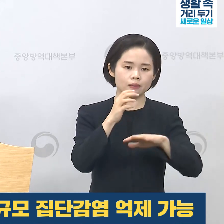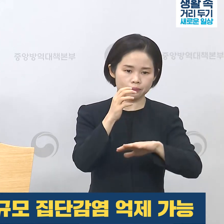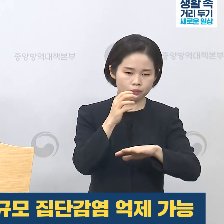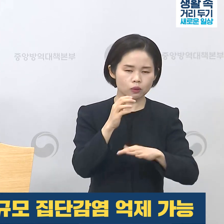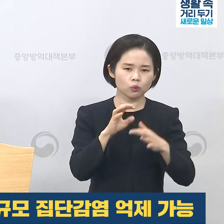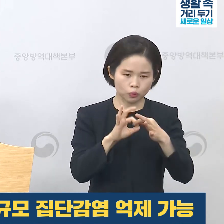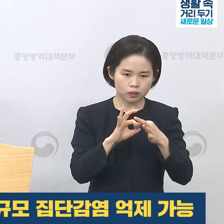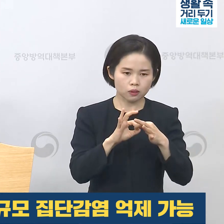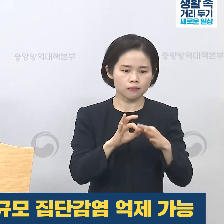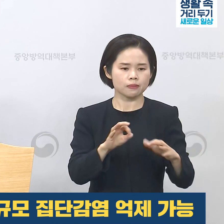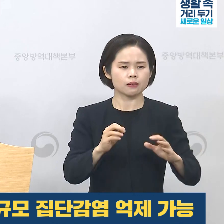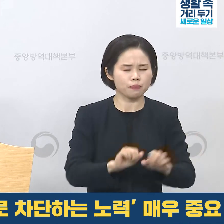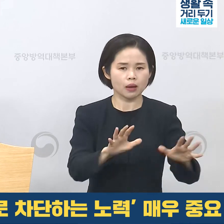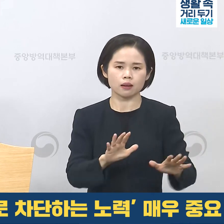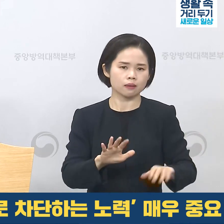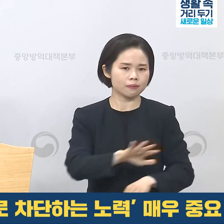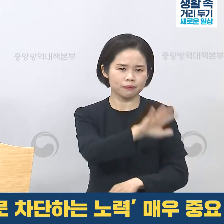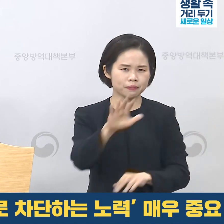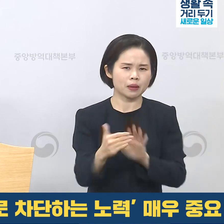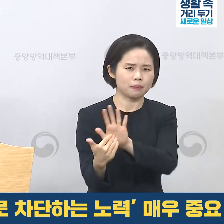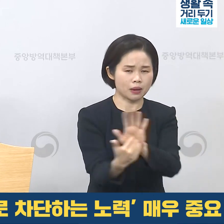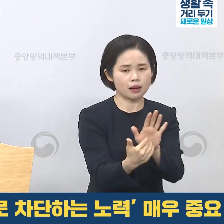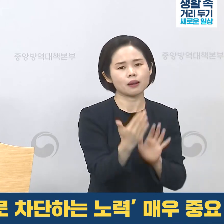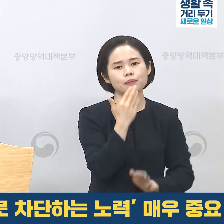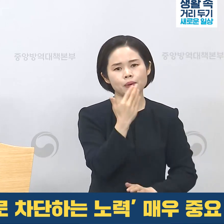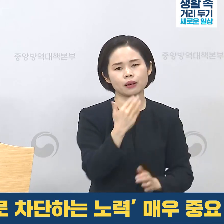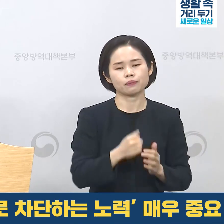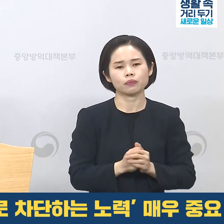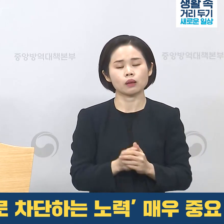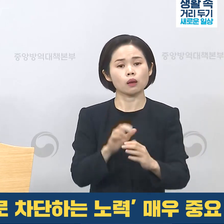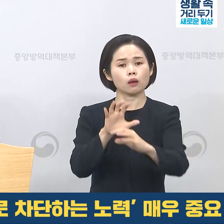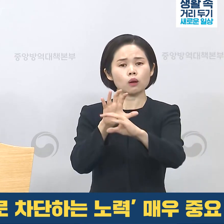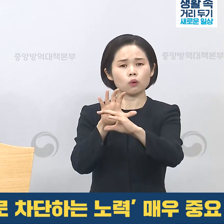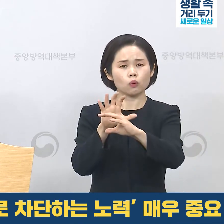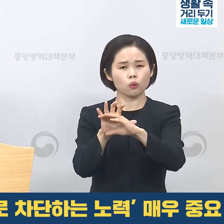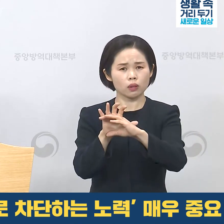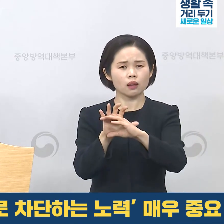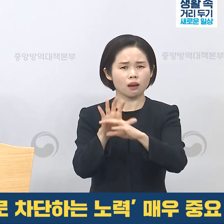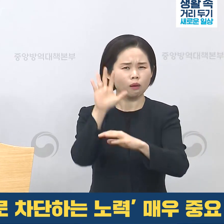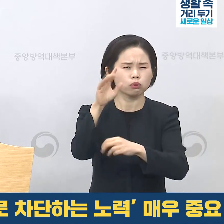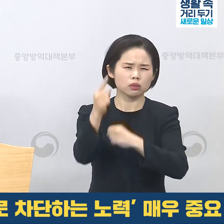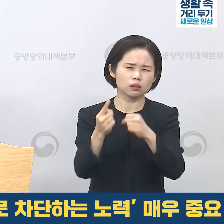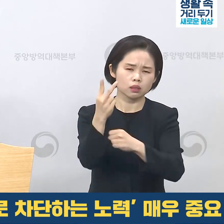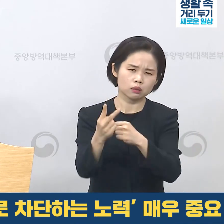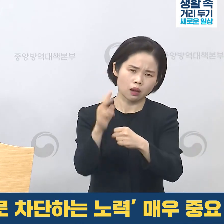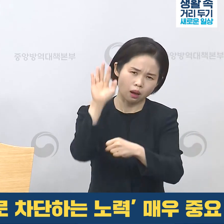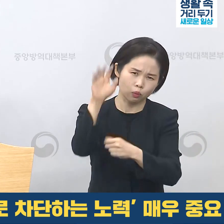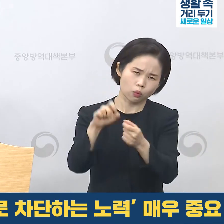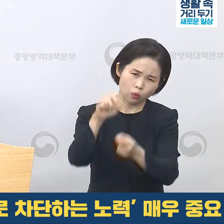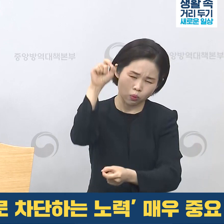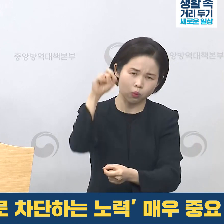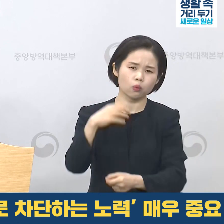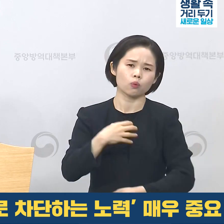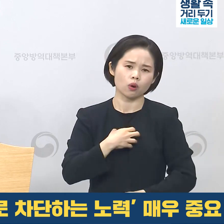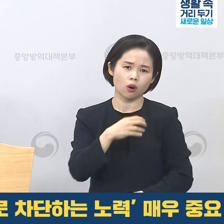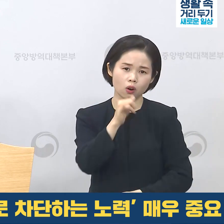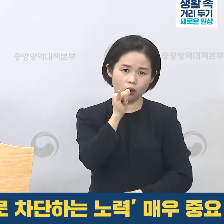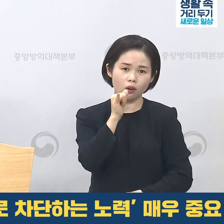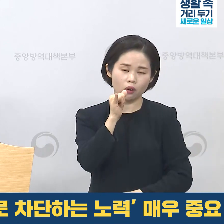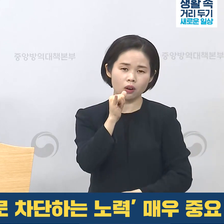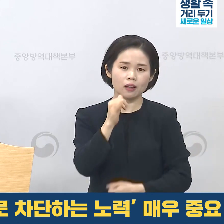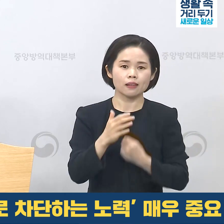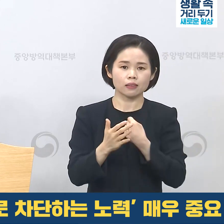수 있다고 말씀드립니다. 코로나 유행 장기화 시기에 국민들께서도 바이러스에 노출될